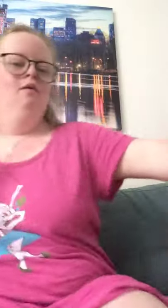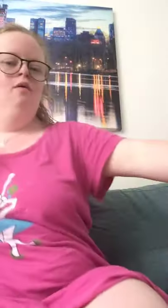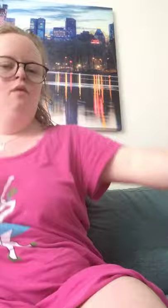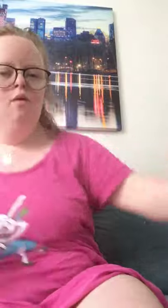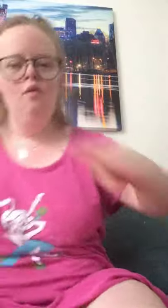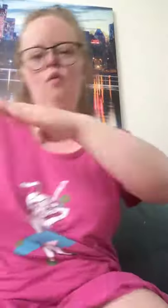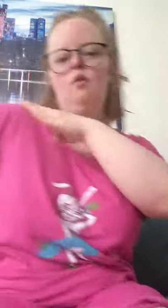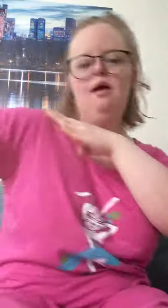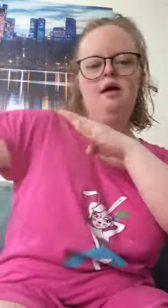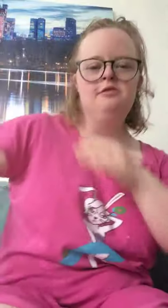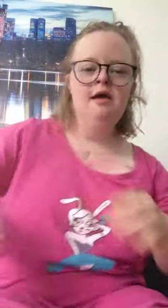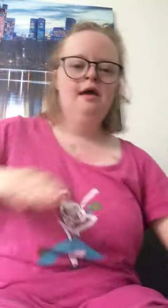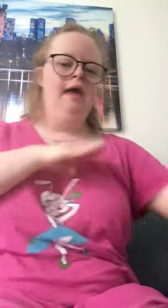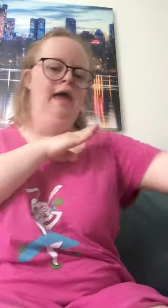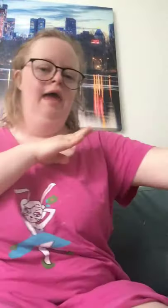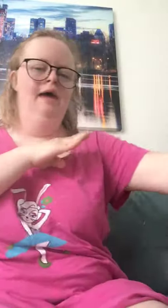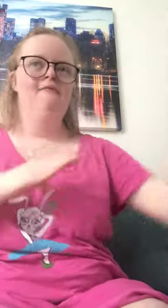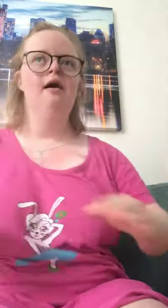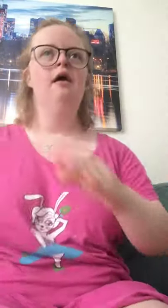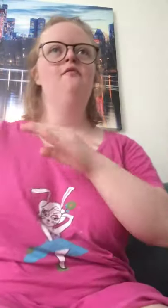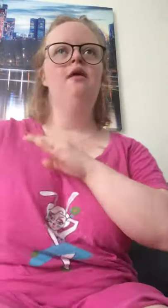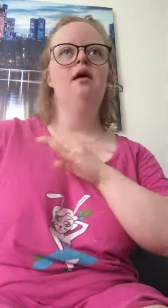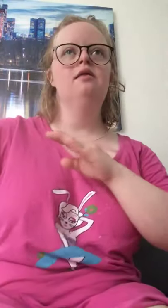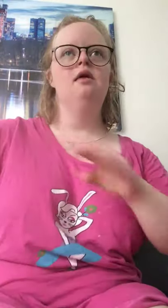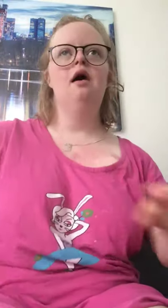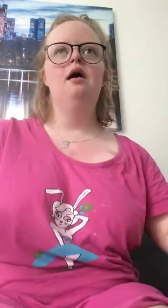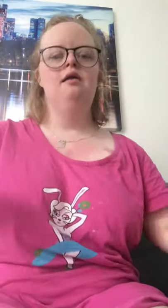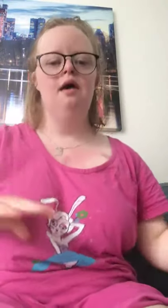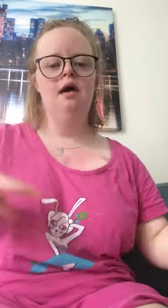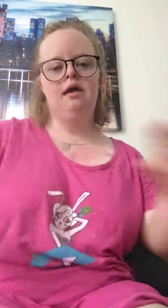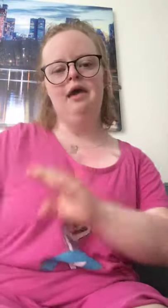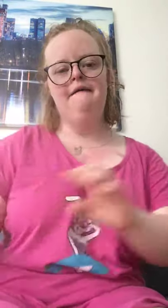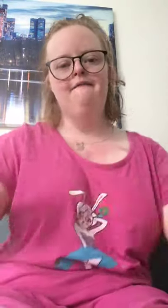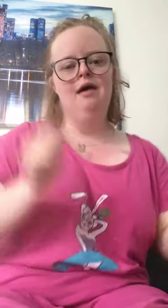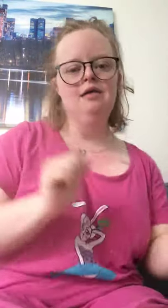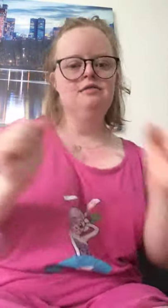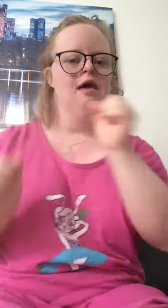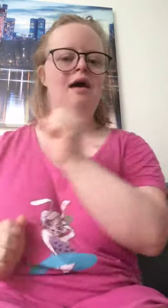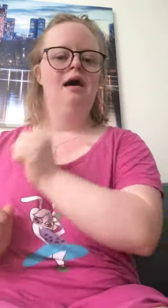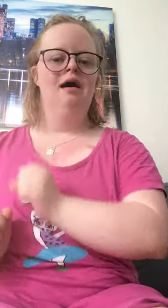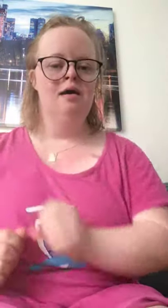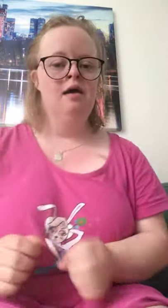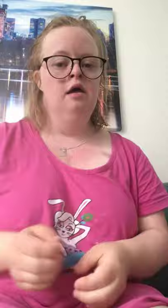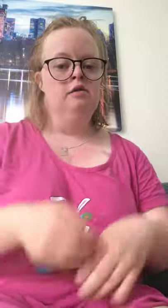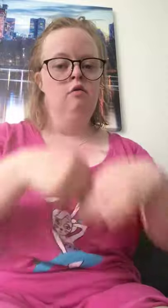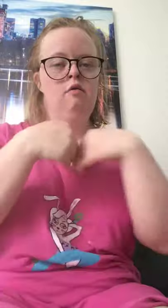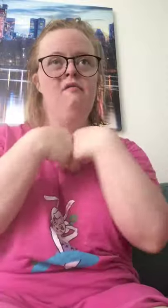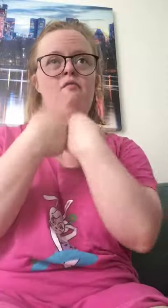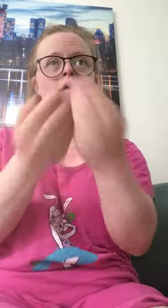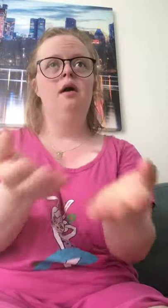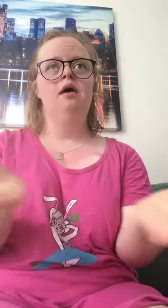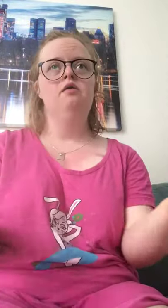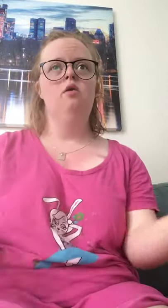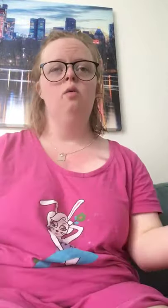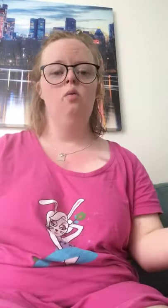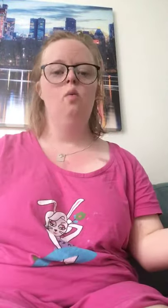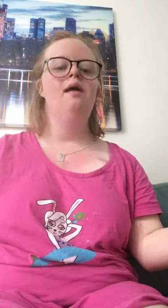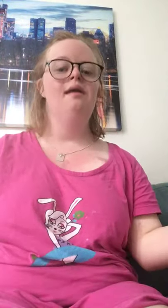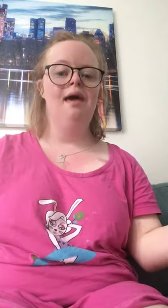Lovis! Även vindarna kan vända Så visa vad för är du en